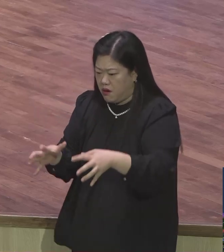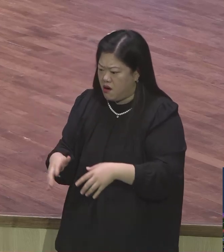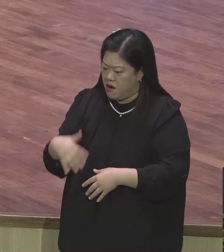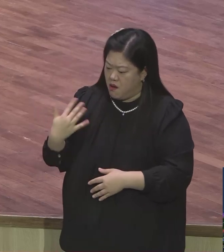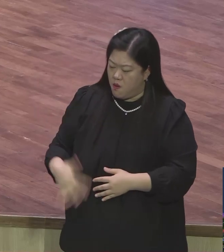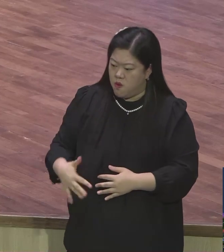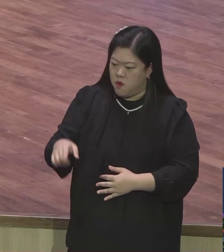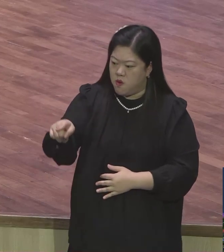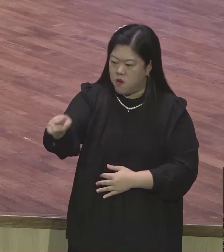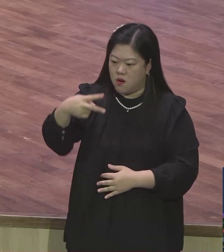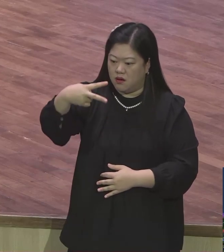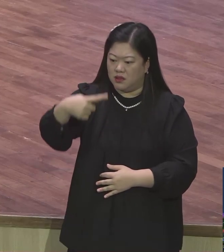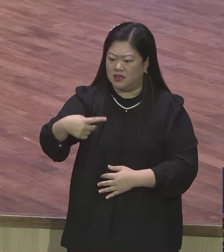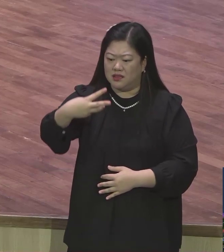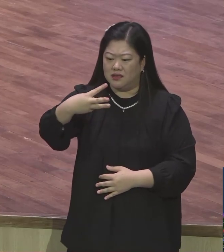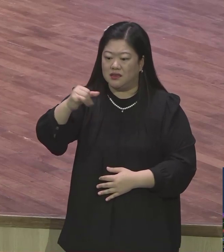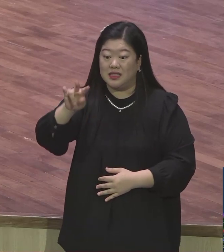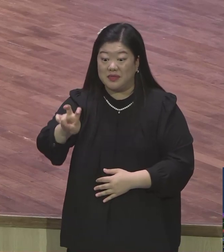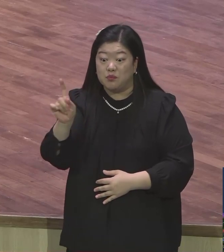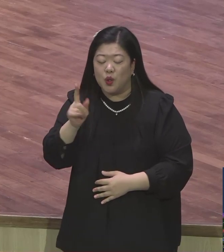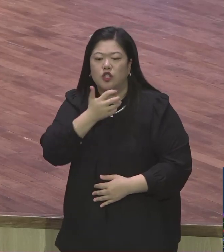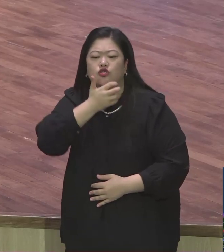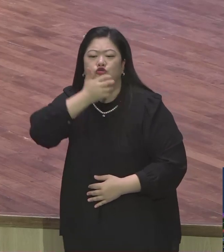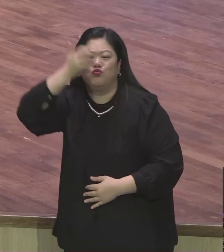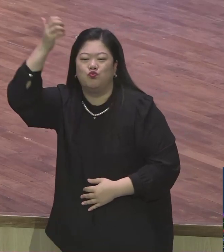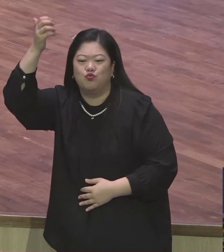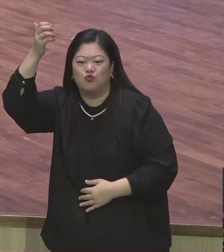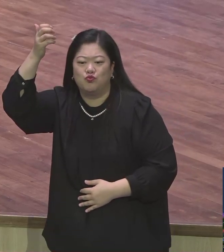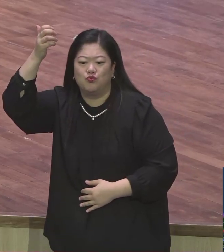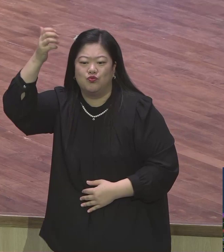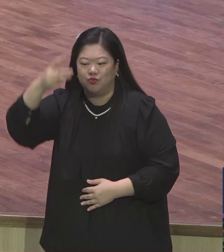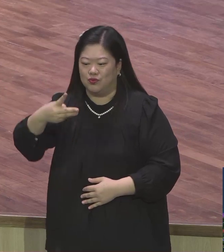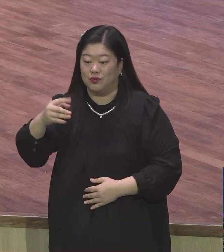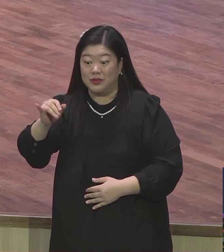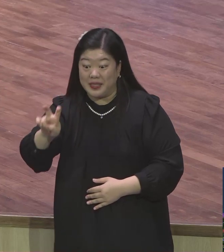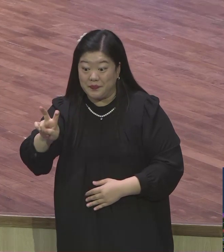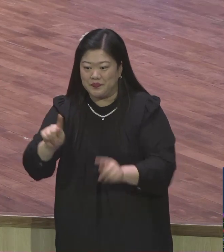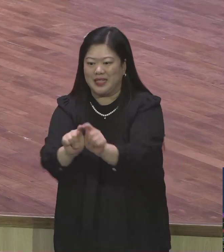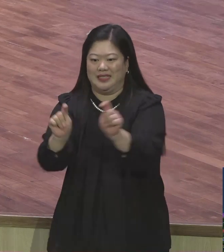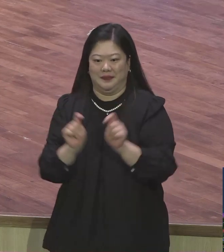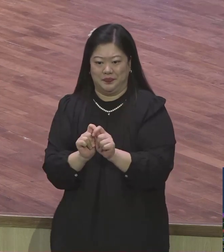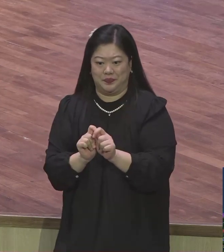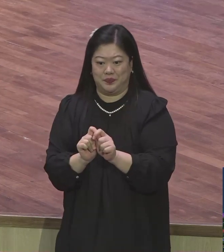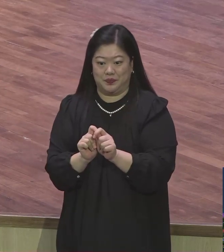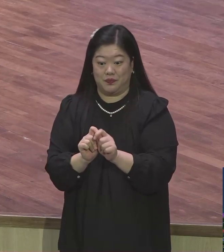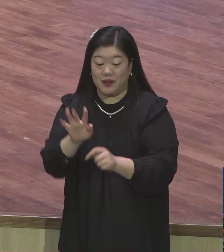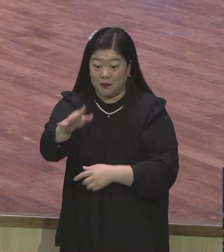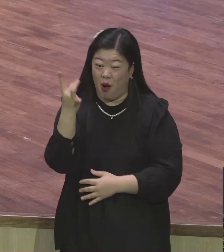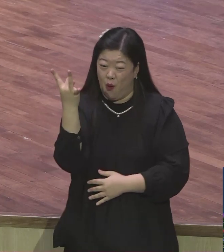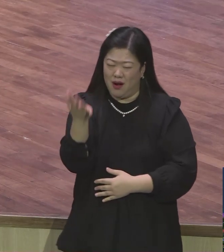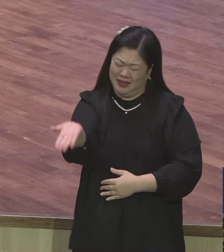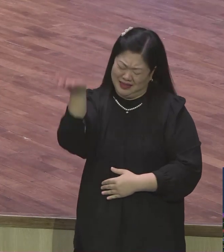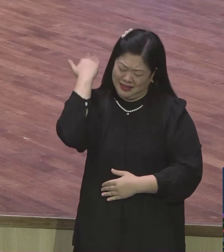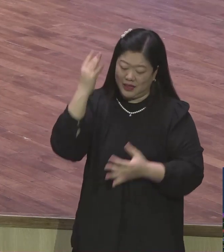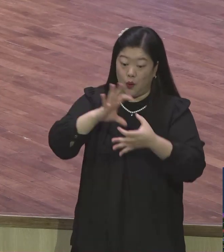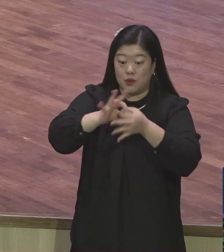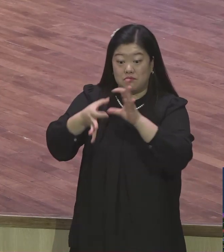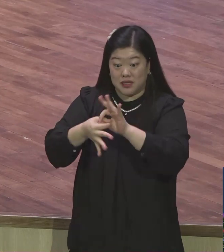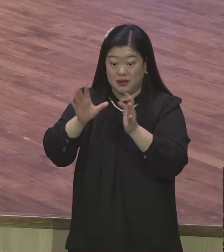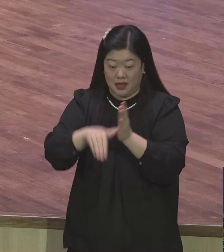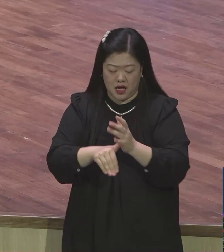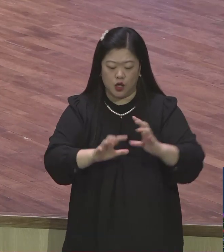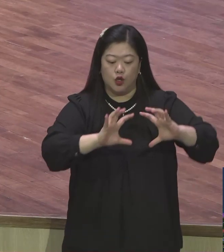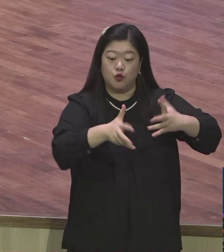바르셀로나 이 올림픽 그 전에는 농구에서 프로들은 뛸 수 없었어요.